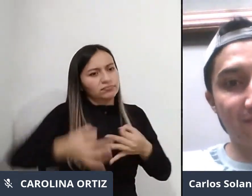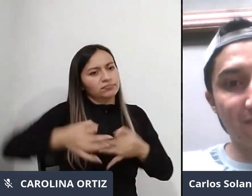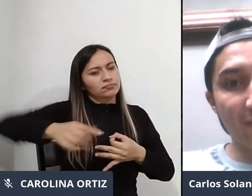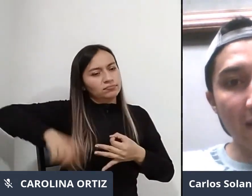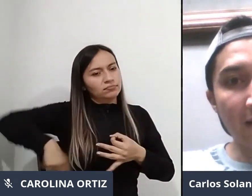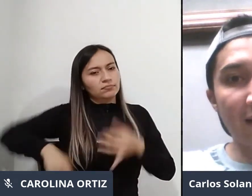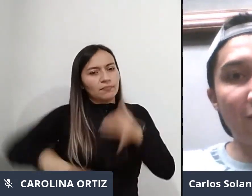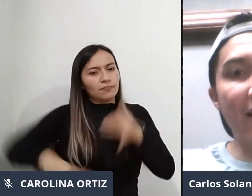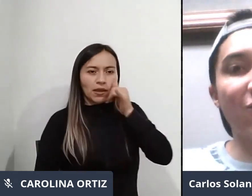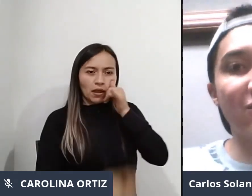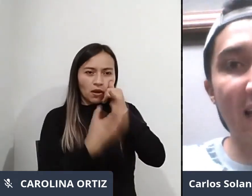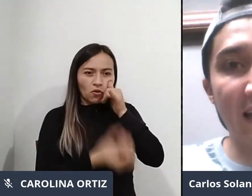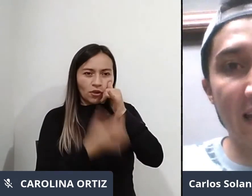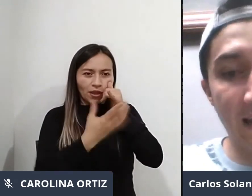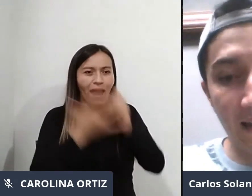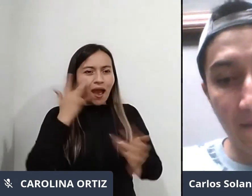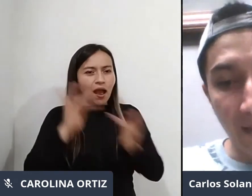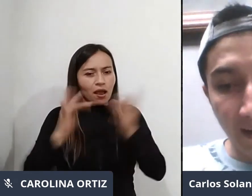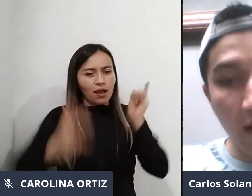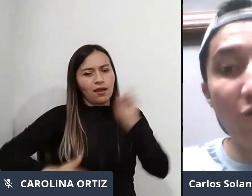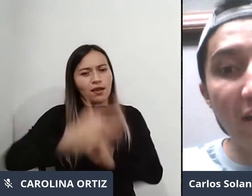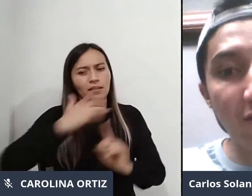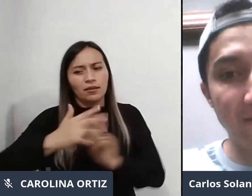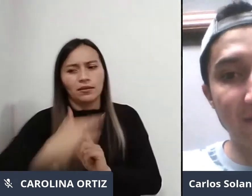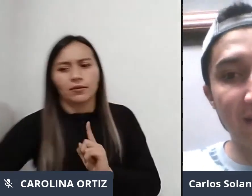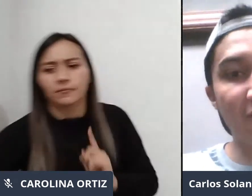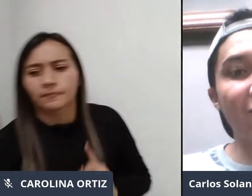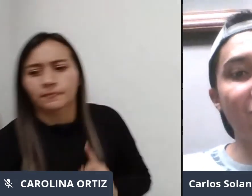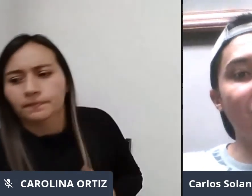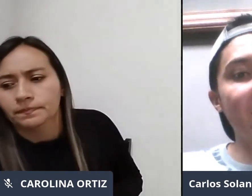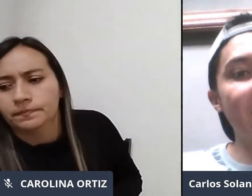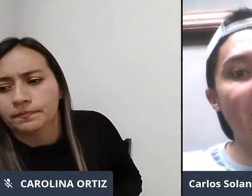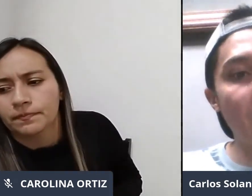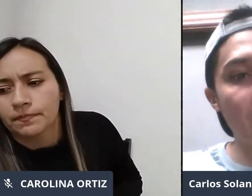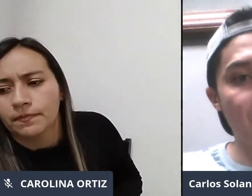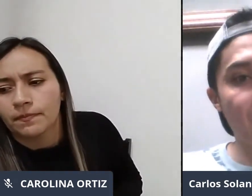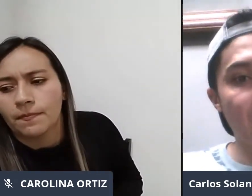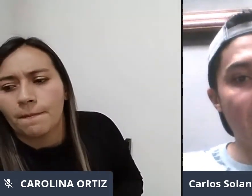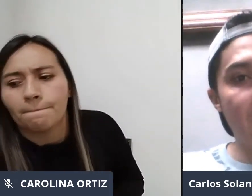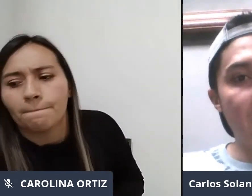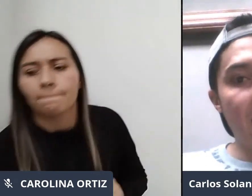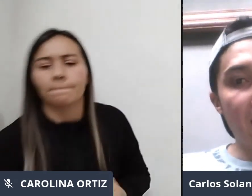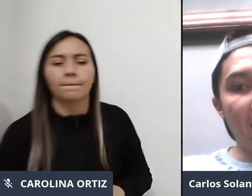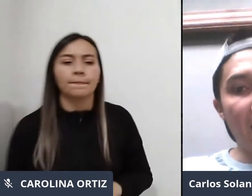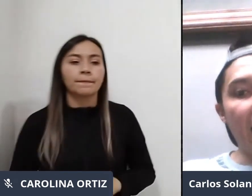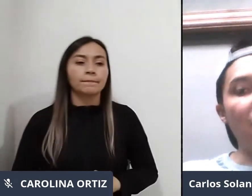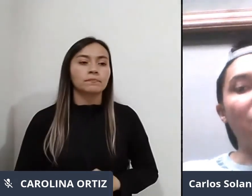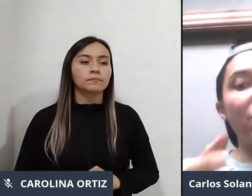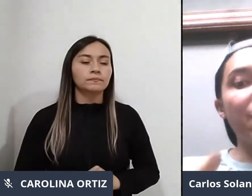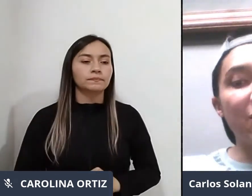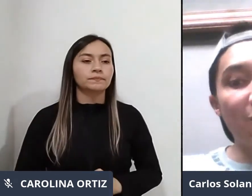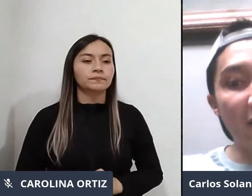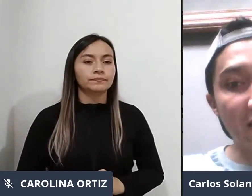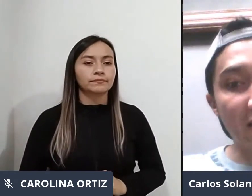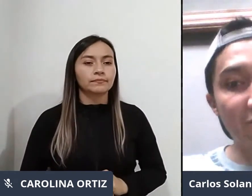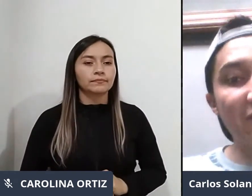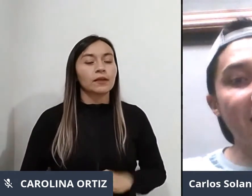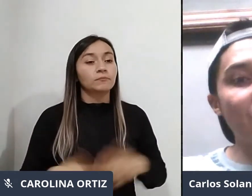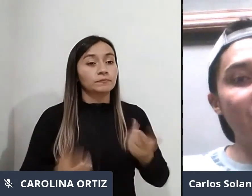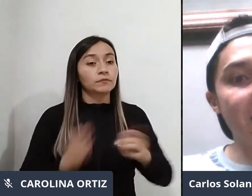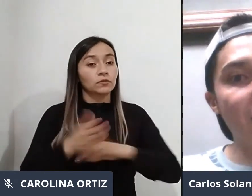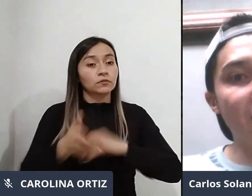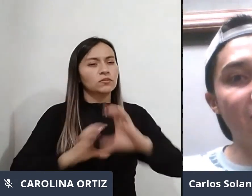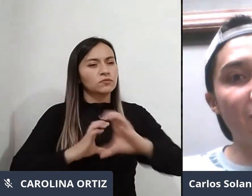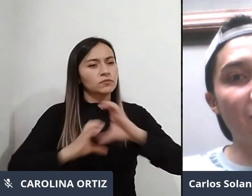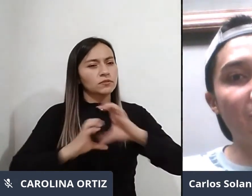contextos, de lo que nos reúne hoy, de lo que nos concentra hoy. Entonces, los medios de comunicación,